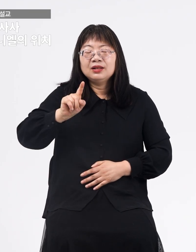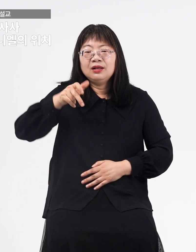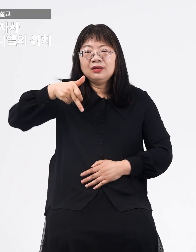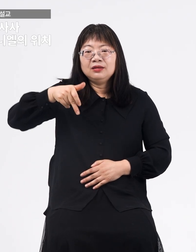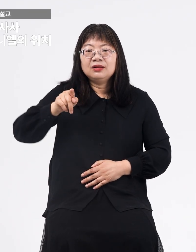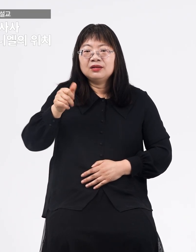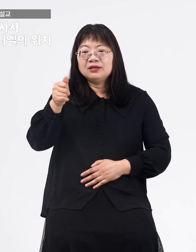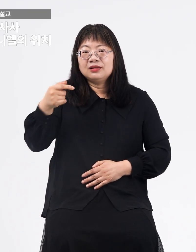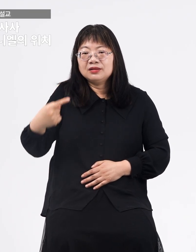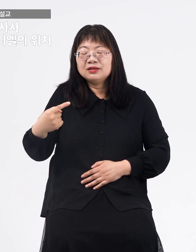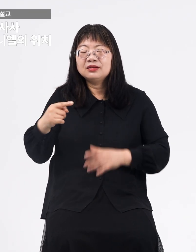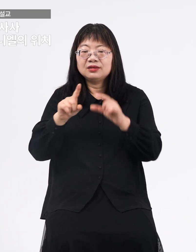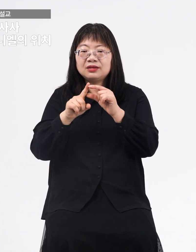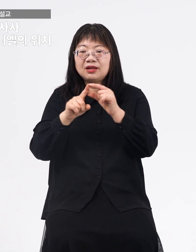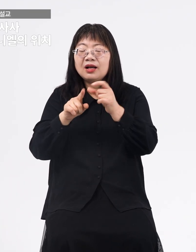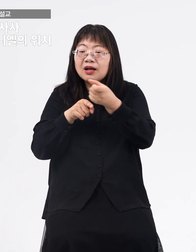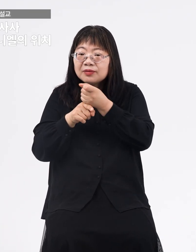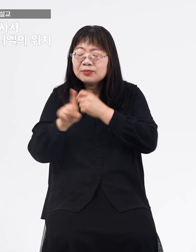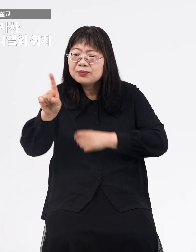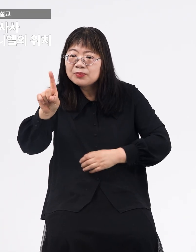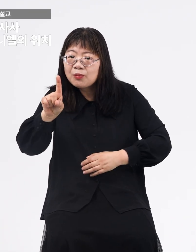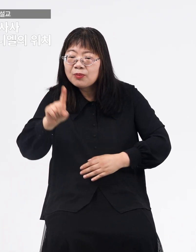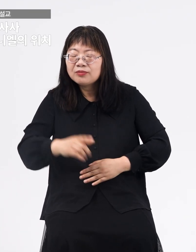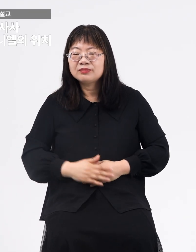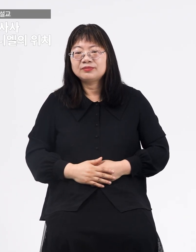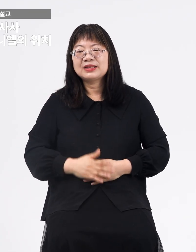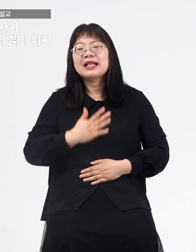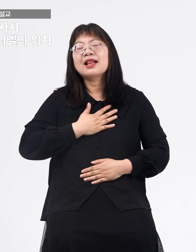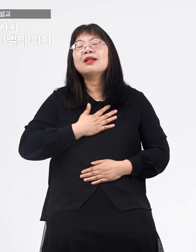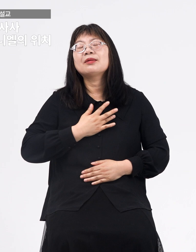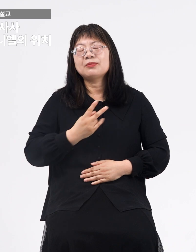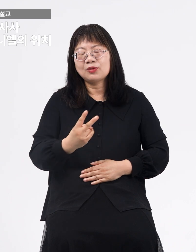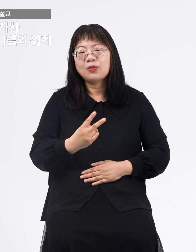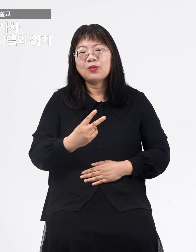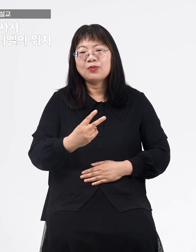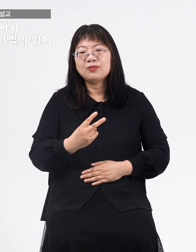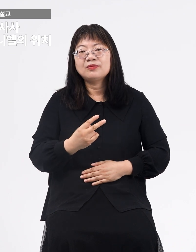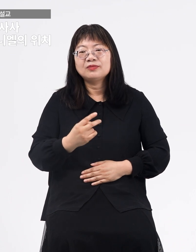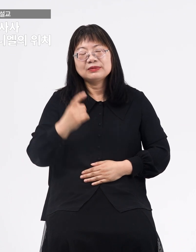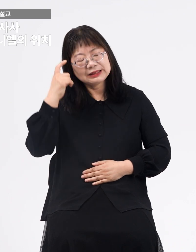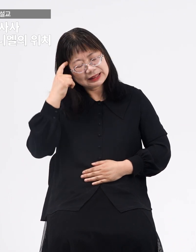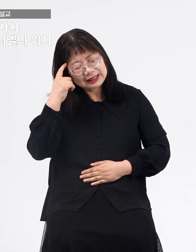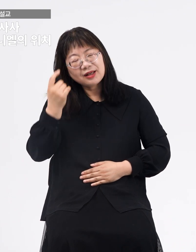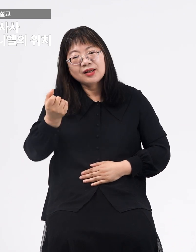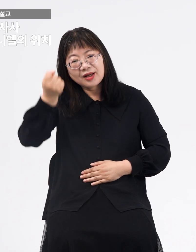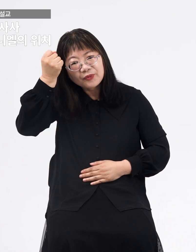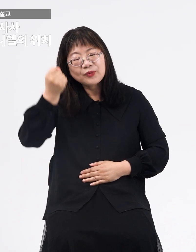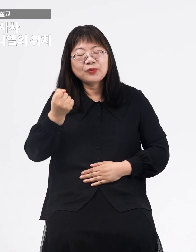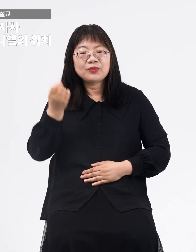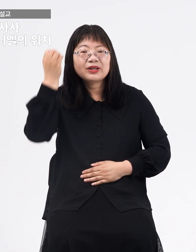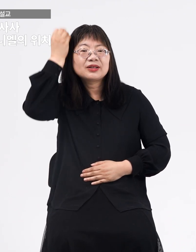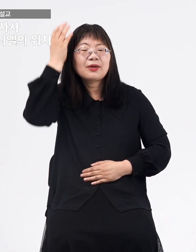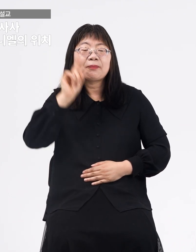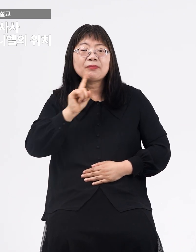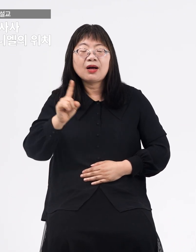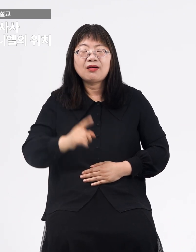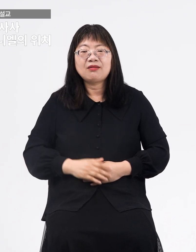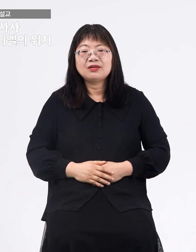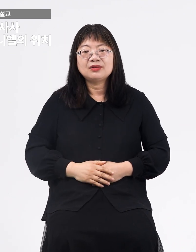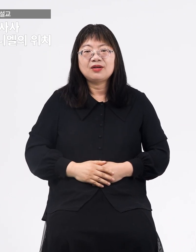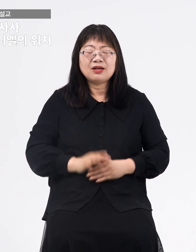사카흐라는 말은 의도적 망각입니다. 어쩌다가 할 수